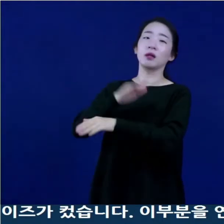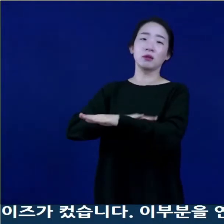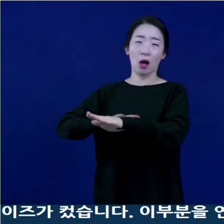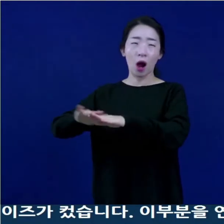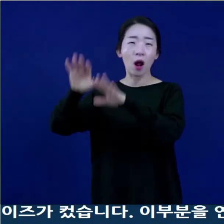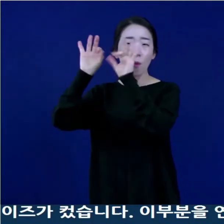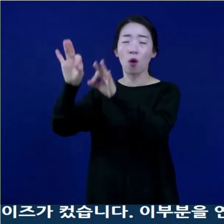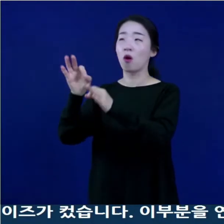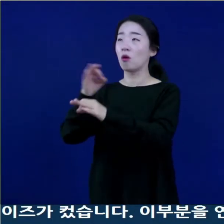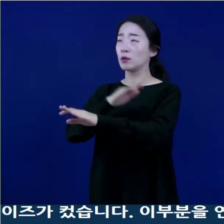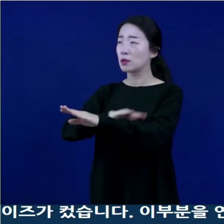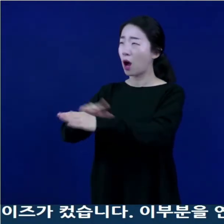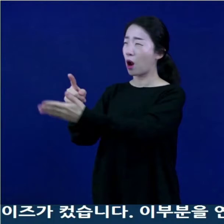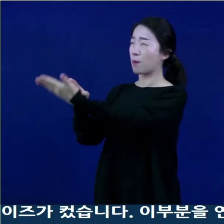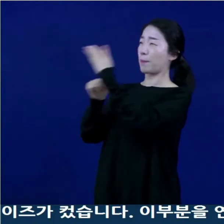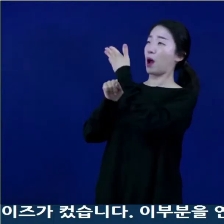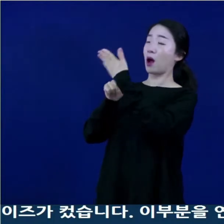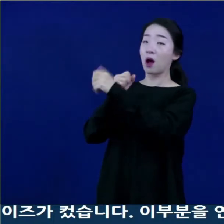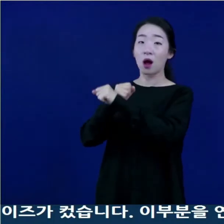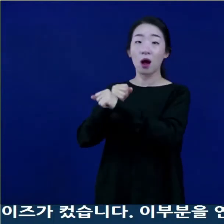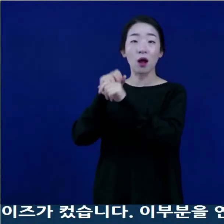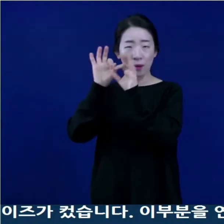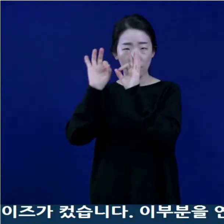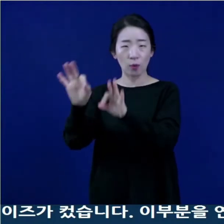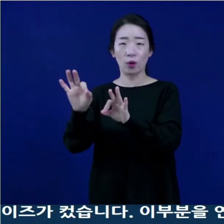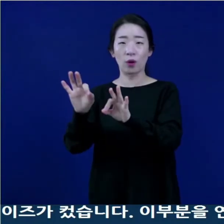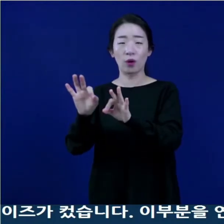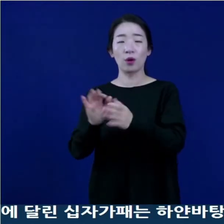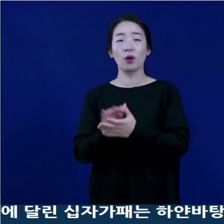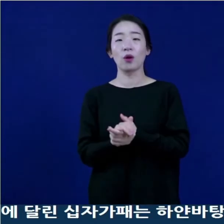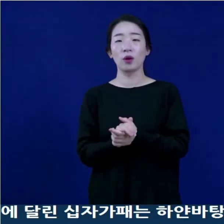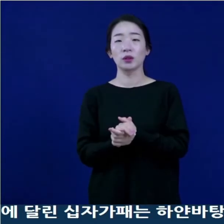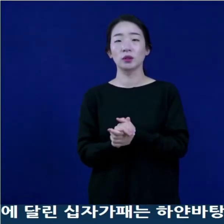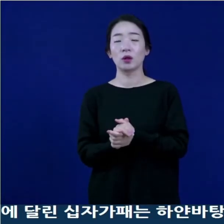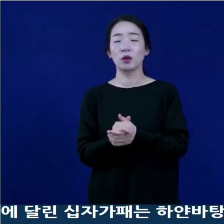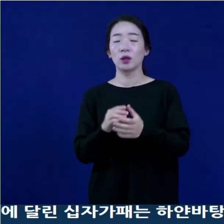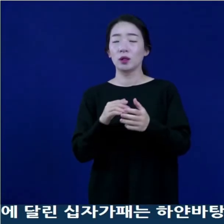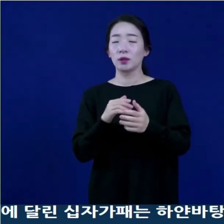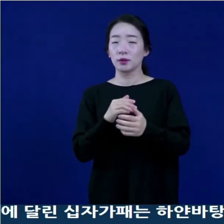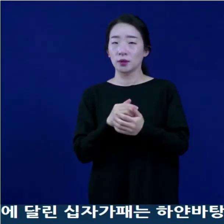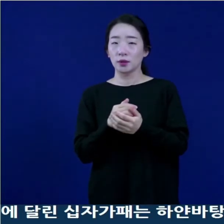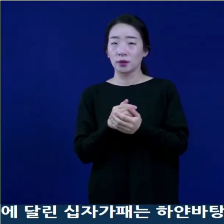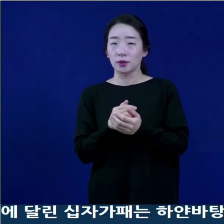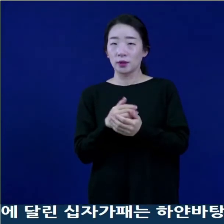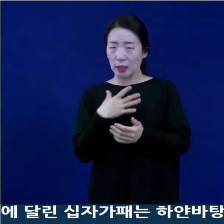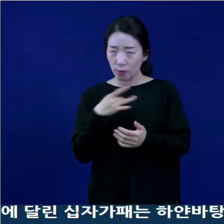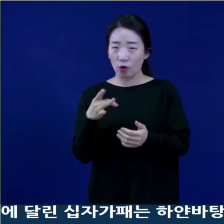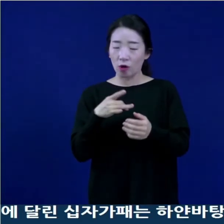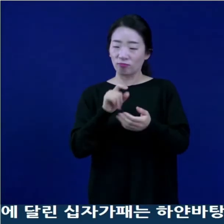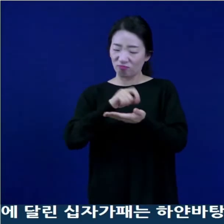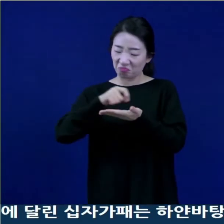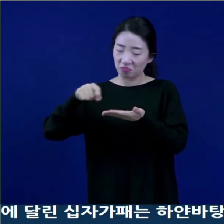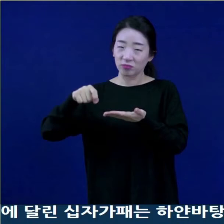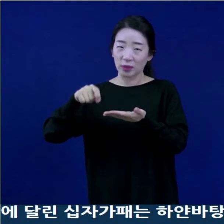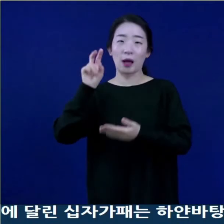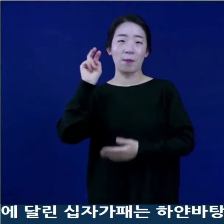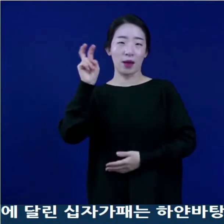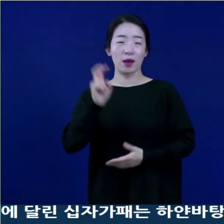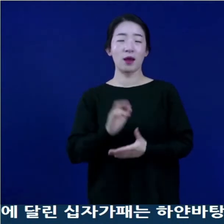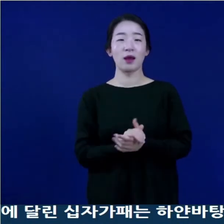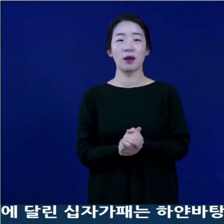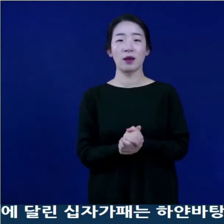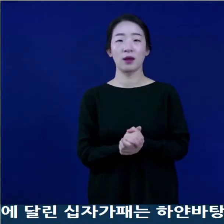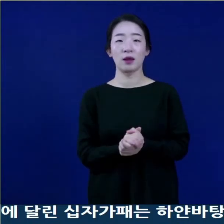눈에 확 들어오도록 그게 의도적으로 디자인되지 않았나, 그런 판단이 듭니다.